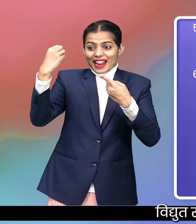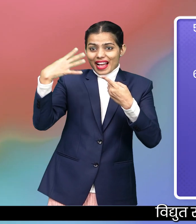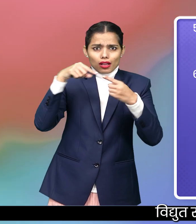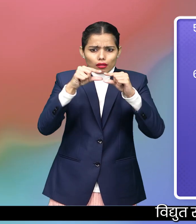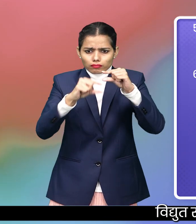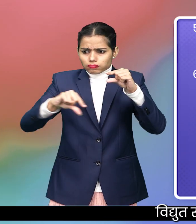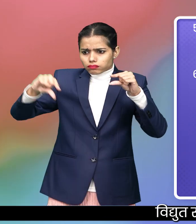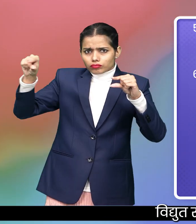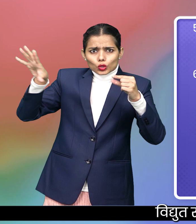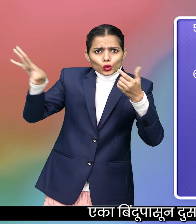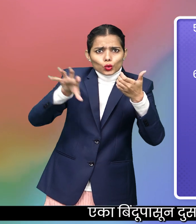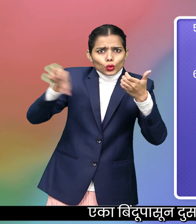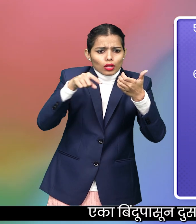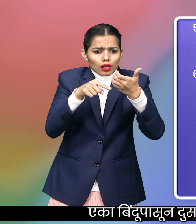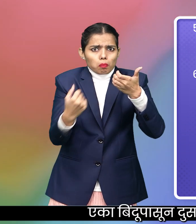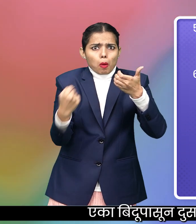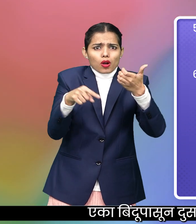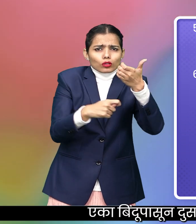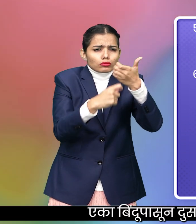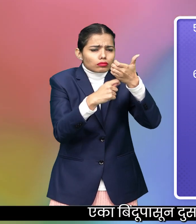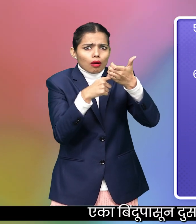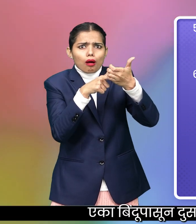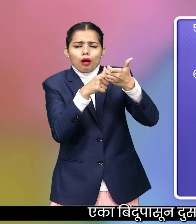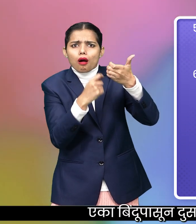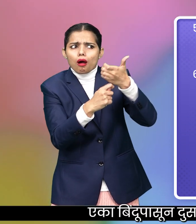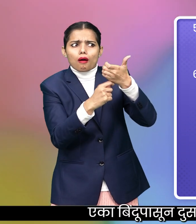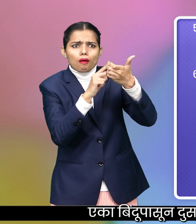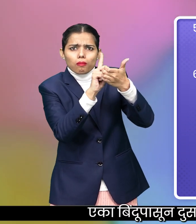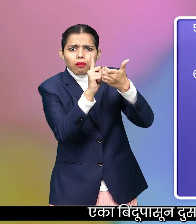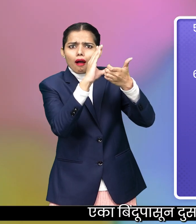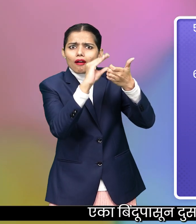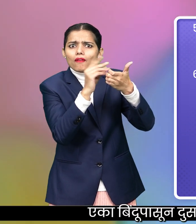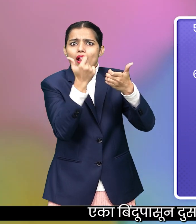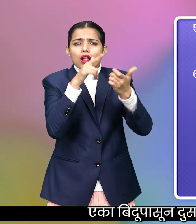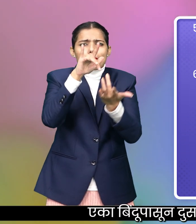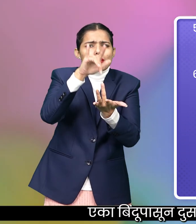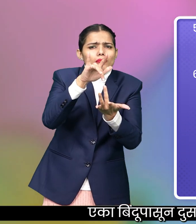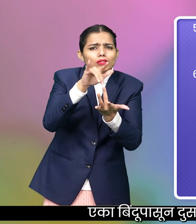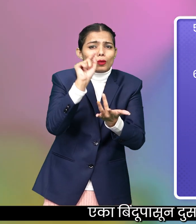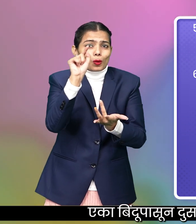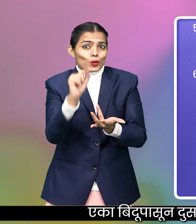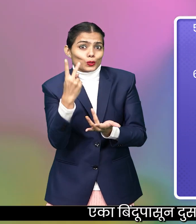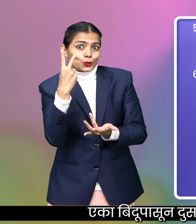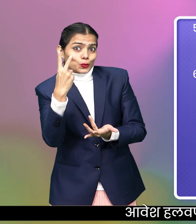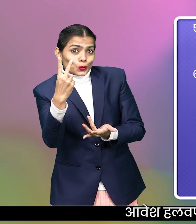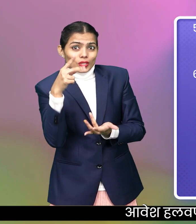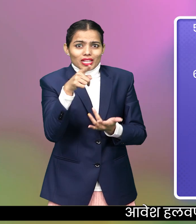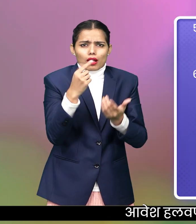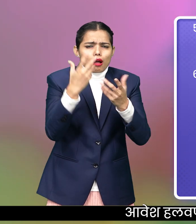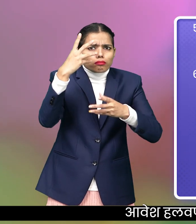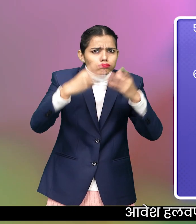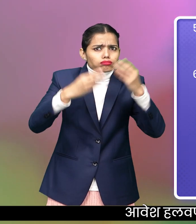विद्युत संभाव्य फरक म्हणजे एका बिंदूपासून दुसऱ्या बिंदूपर्यंत एकक सकारात्मक